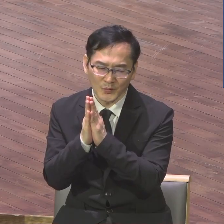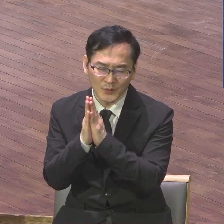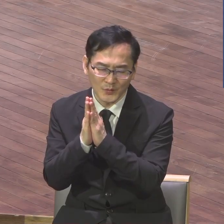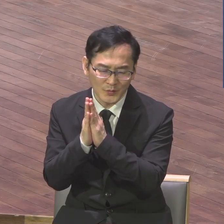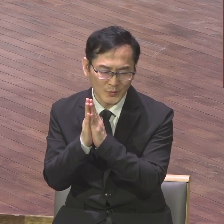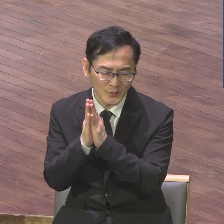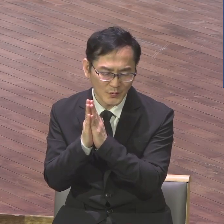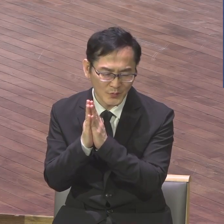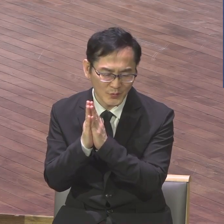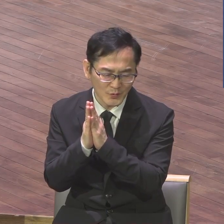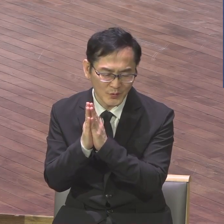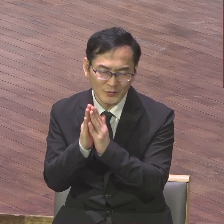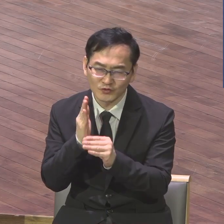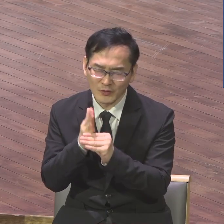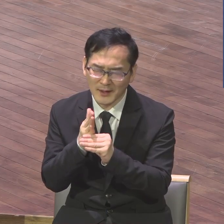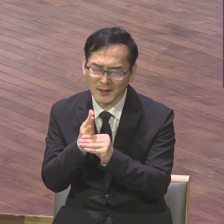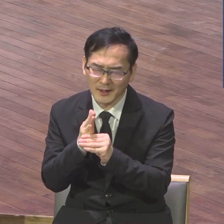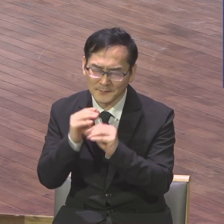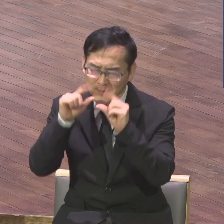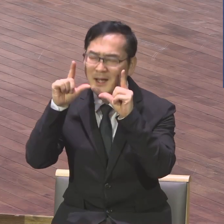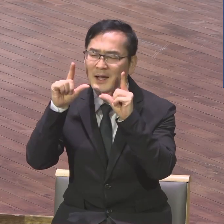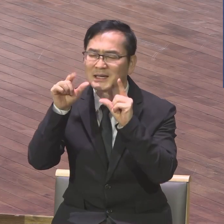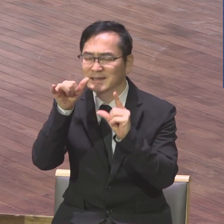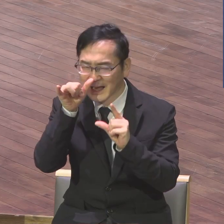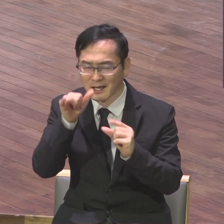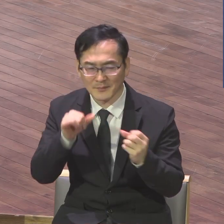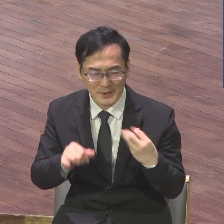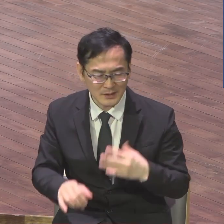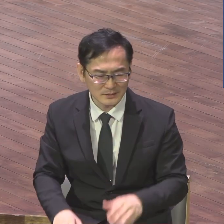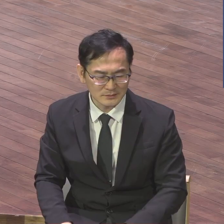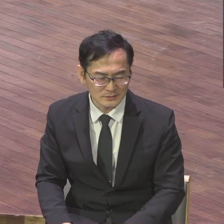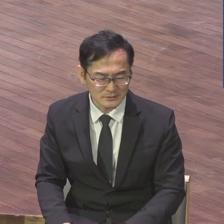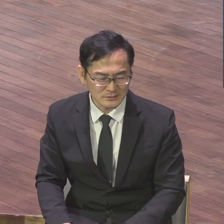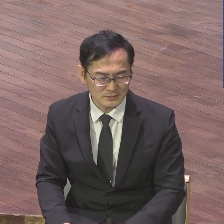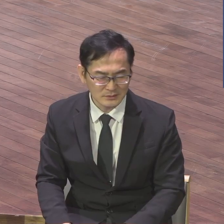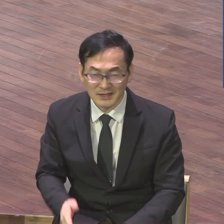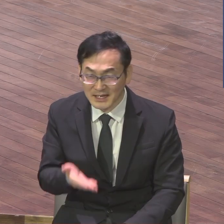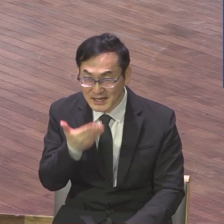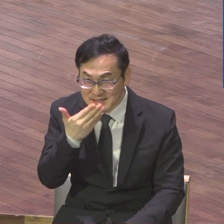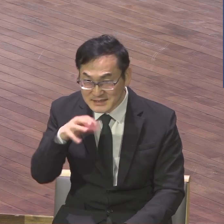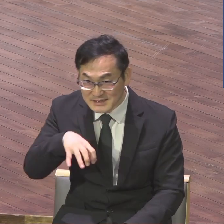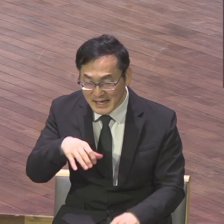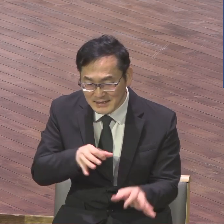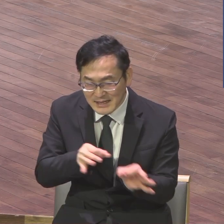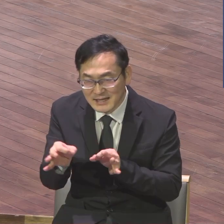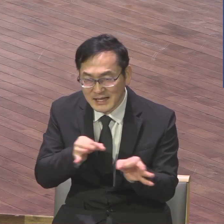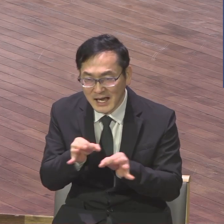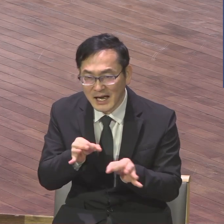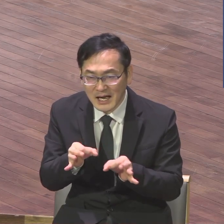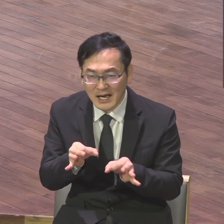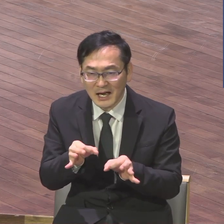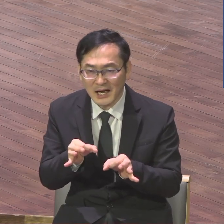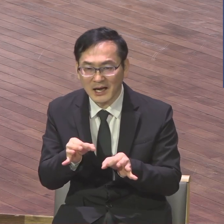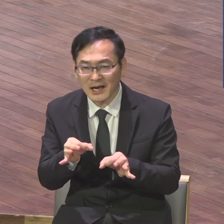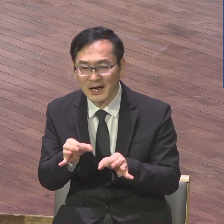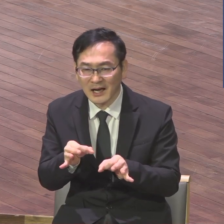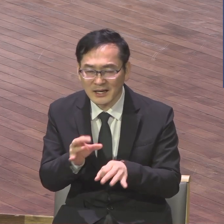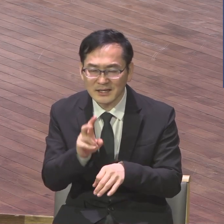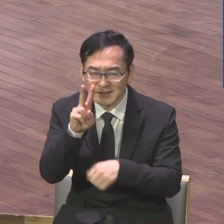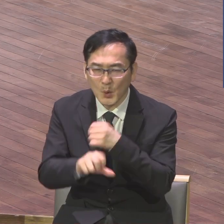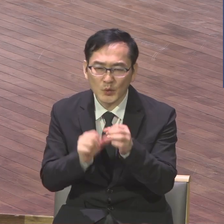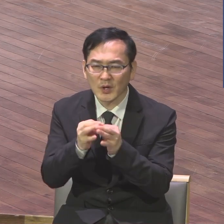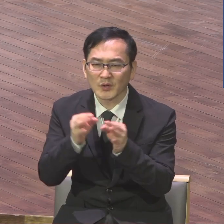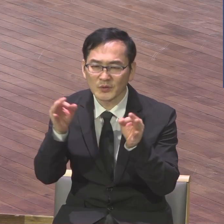하나님이 깨달을 걸 주셨대요. 무슨 깨달음이냐? 평생의 식당을 25년 하면서 11조 때 먹었다는 거요.